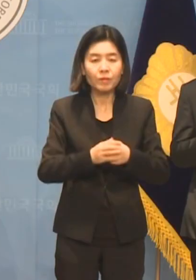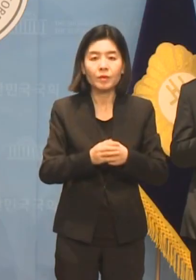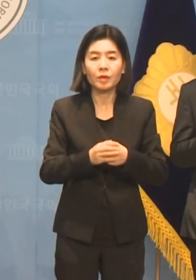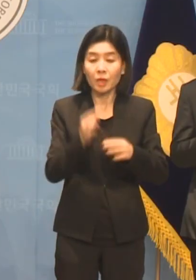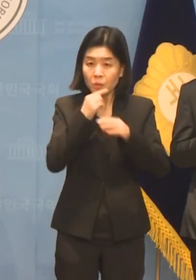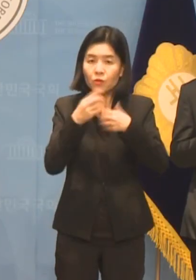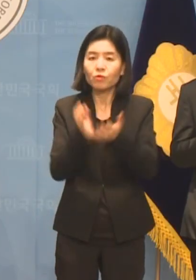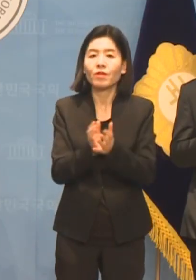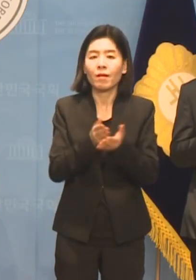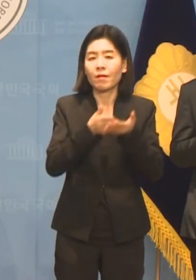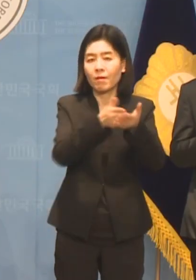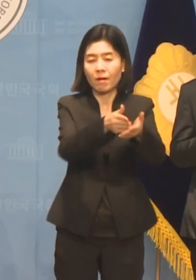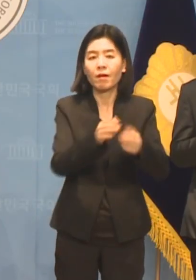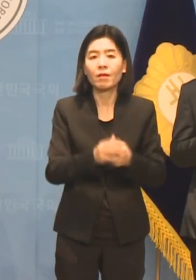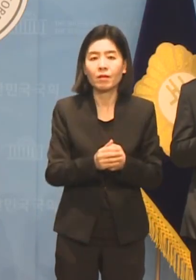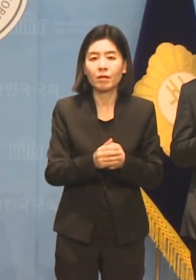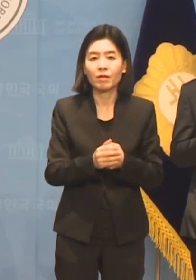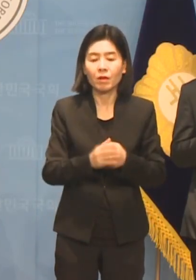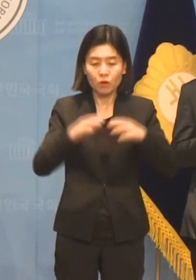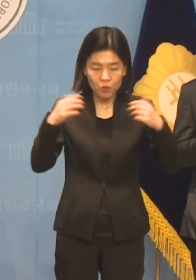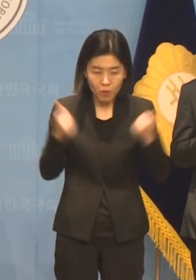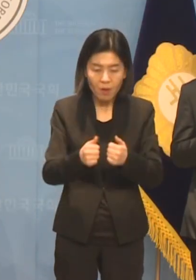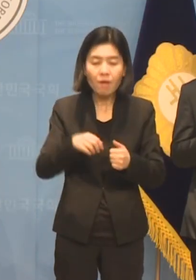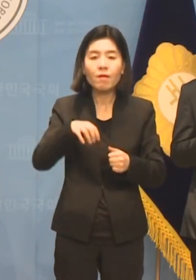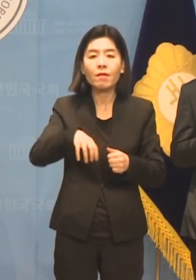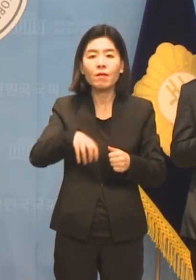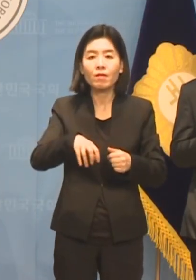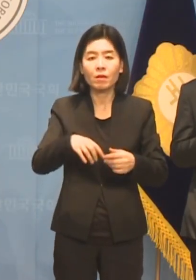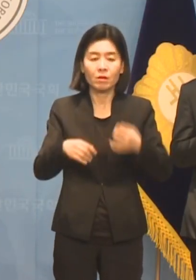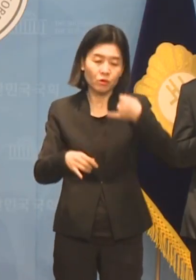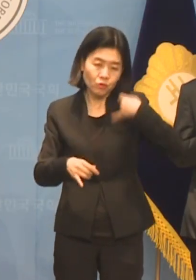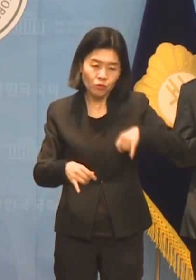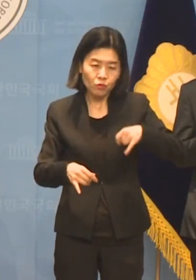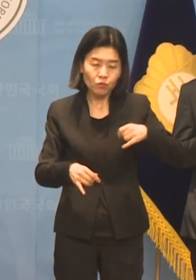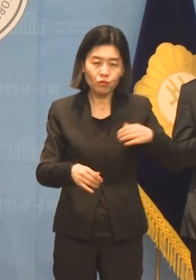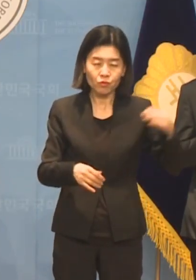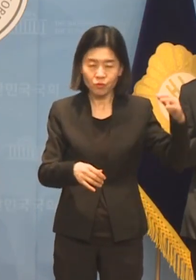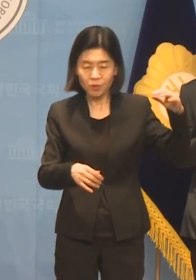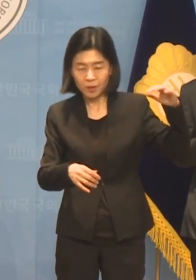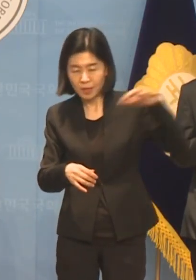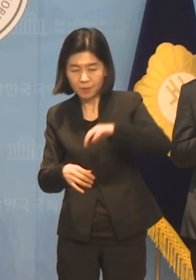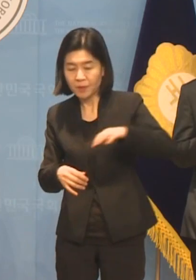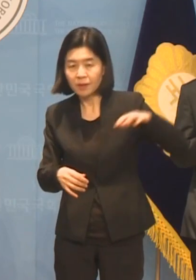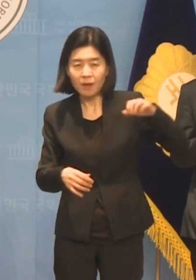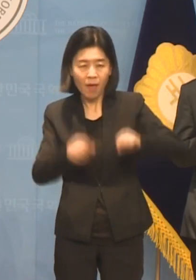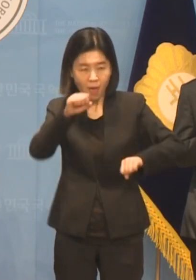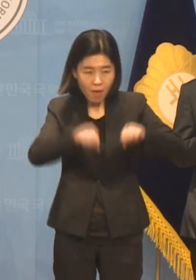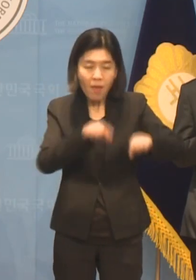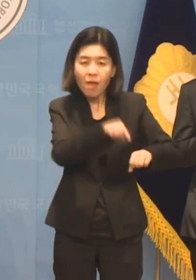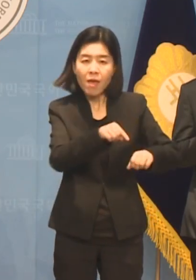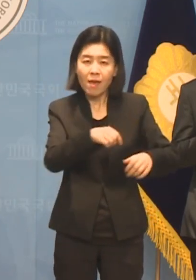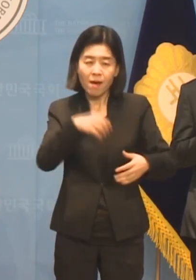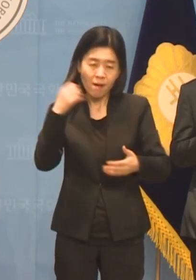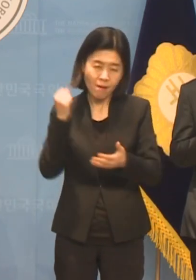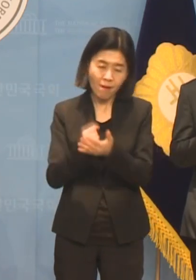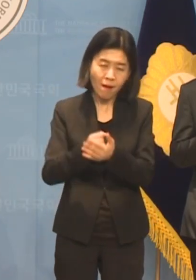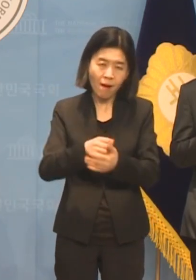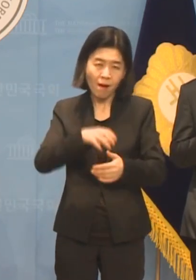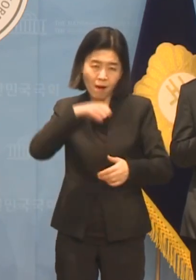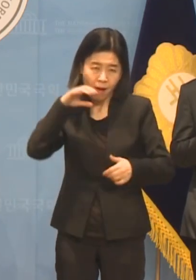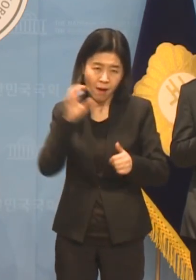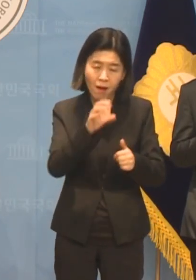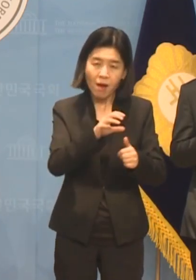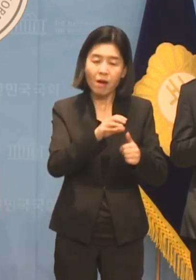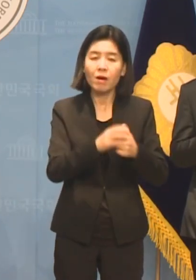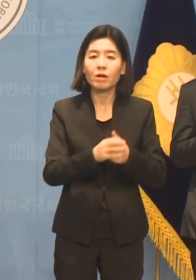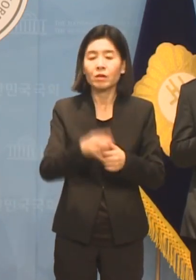민주당에 제안합니다. 우리 국회가 중국의 이러한 침략 행위에 대해 강력히 규탄을 하고 정부의 초강력